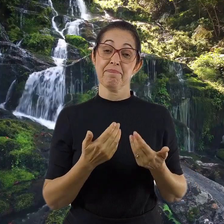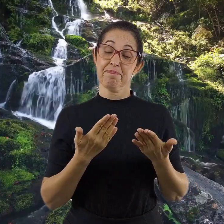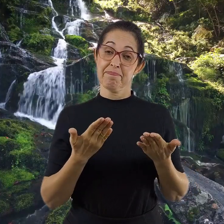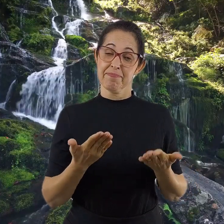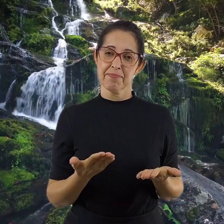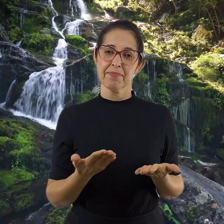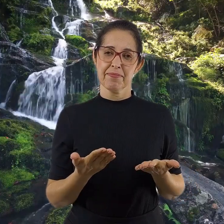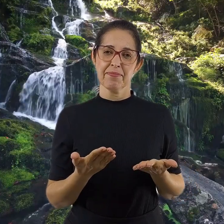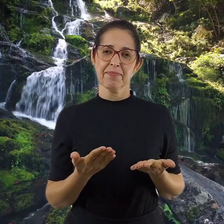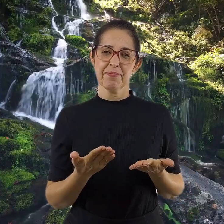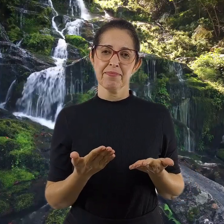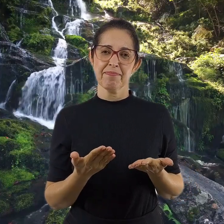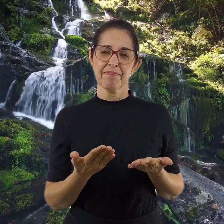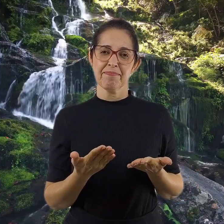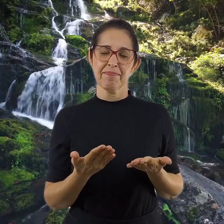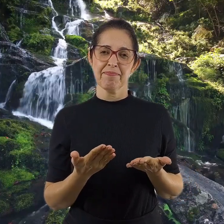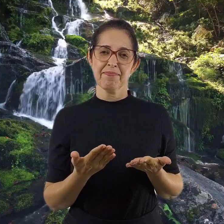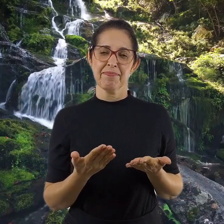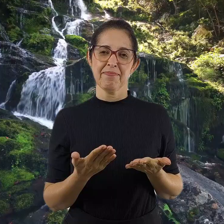Meus irmãos,